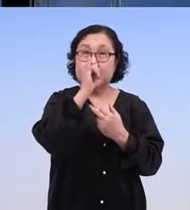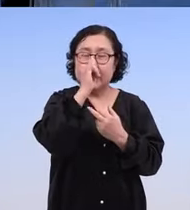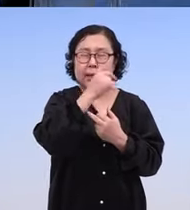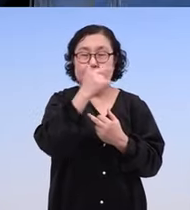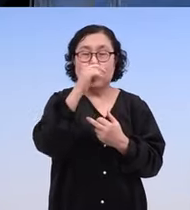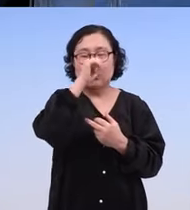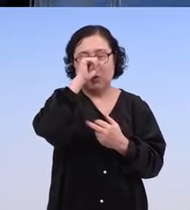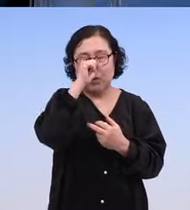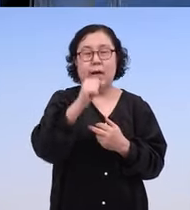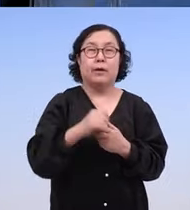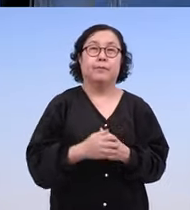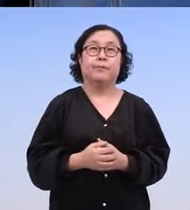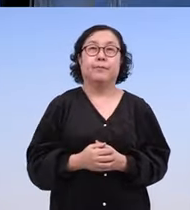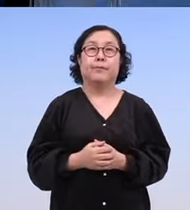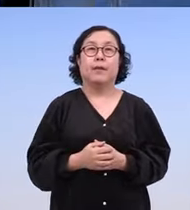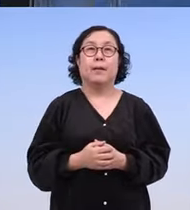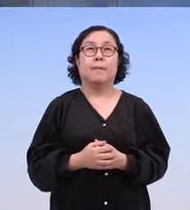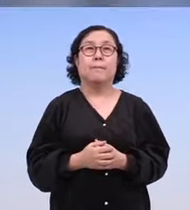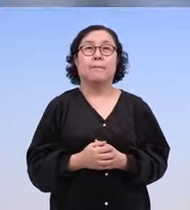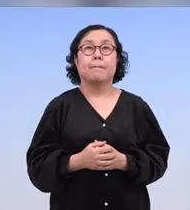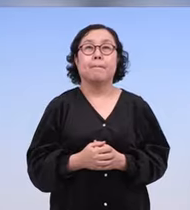있다는 건 참 좋은 일이에요.